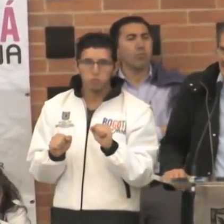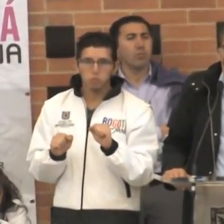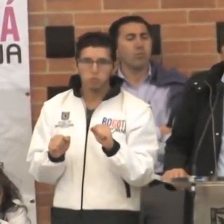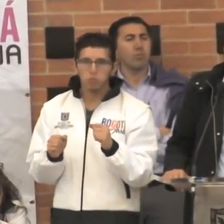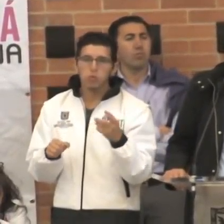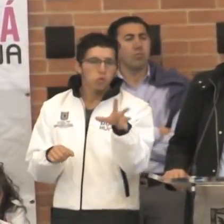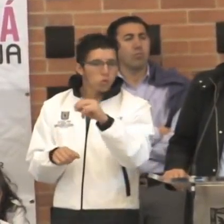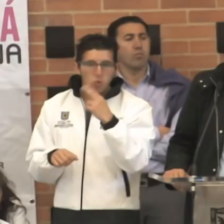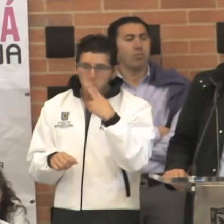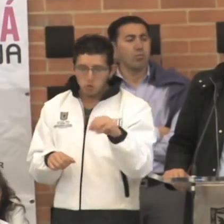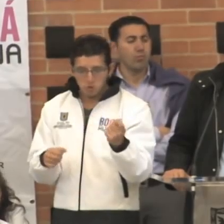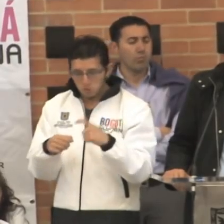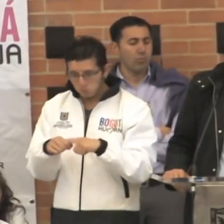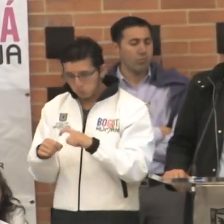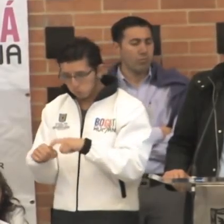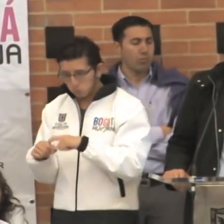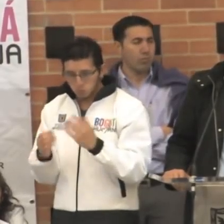infantil.